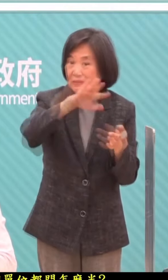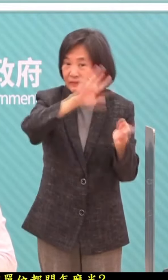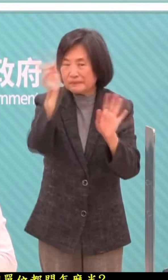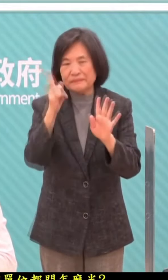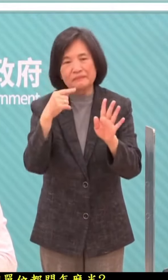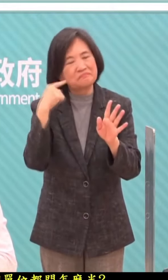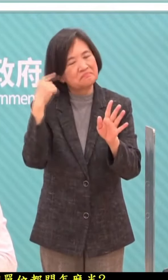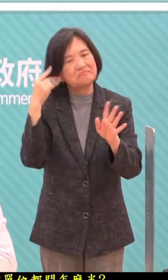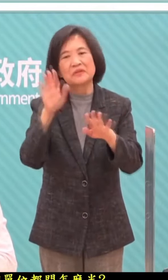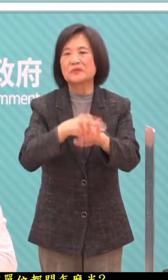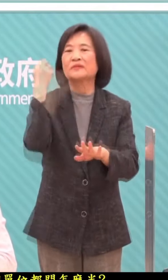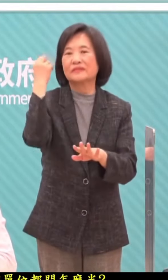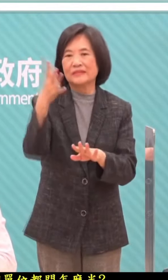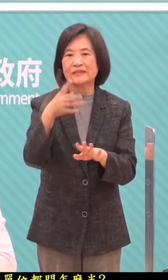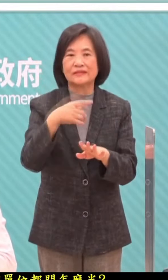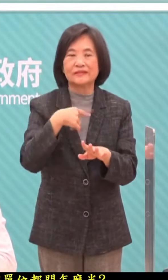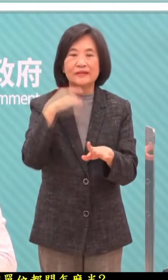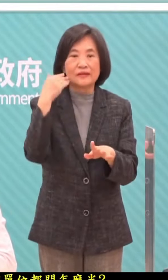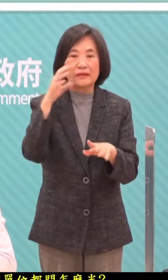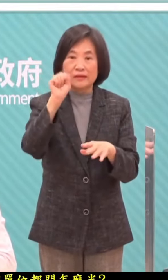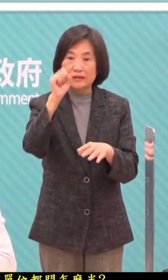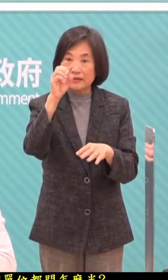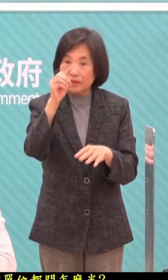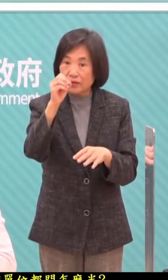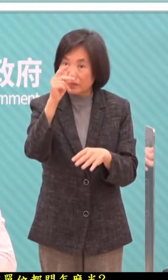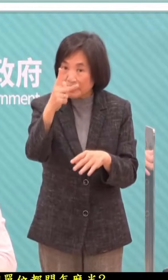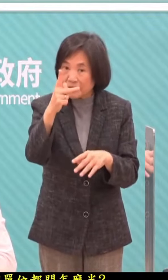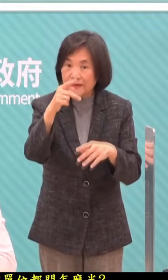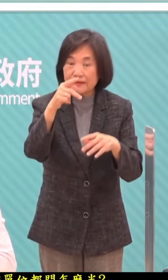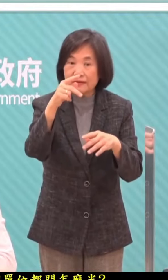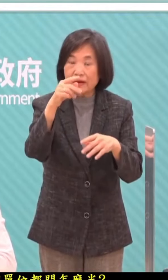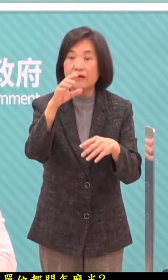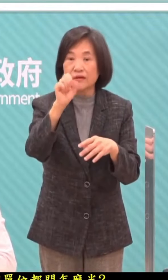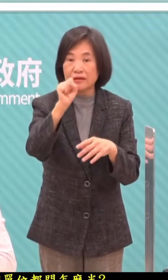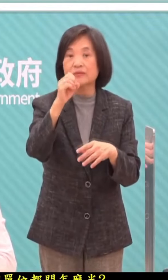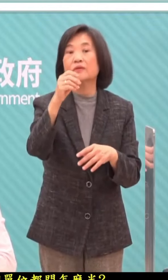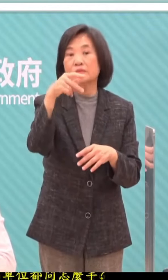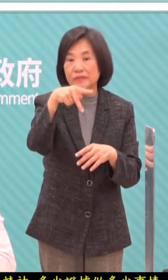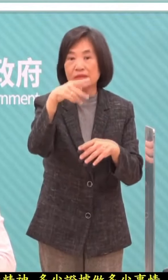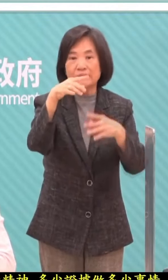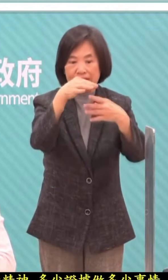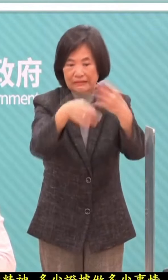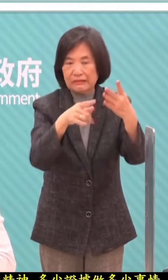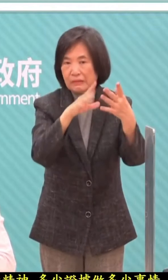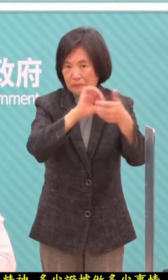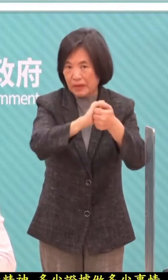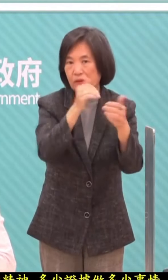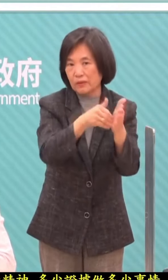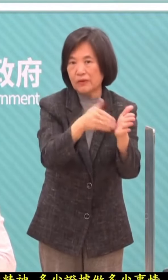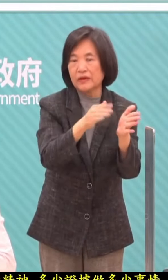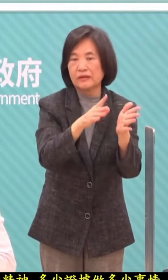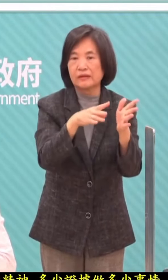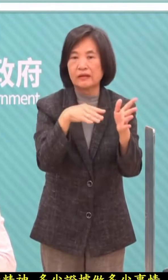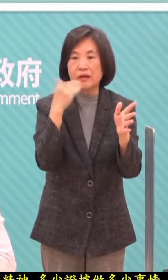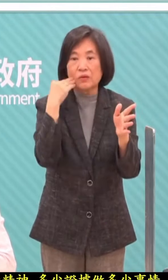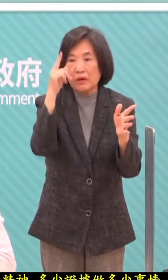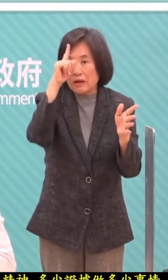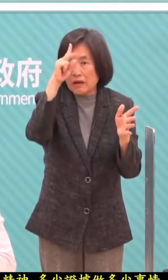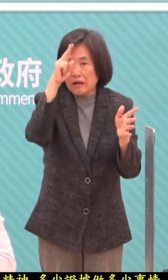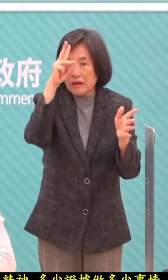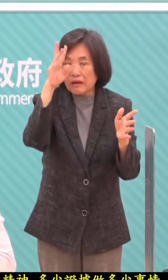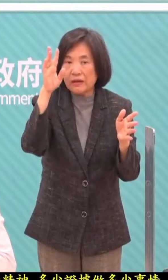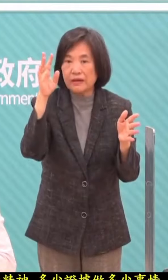事，我们还是把 SOP 都定好了哦。当然是这样的，这两三天如果了